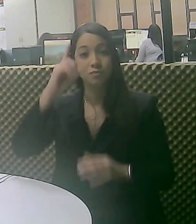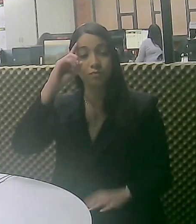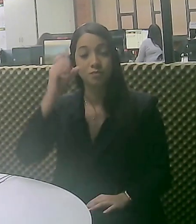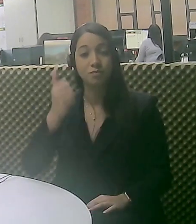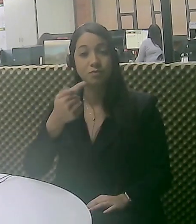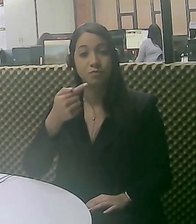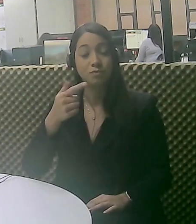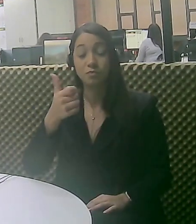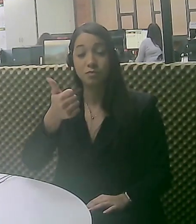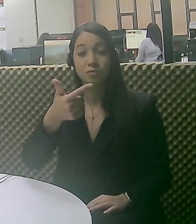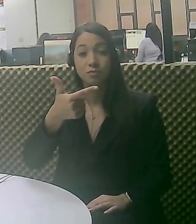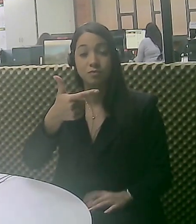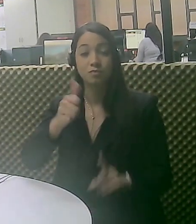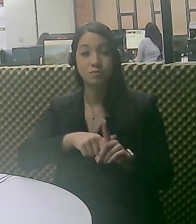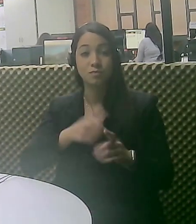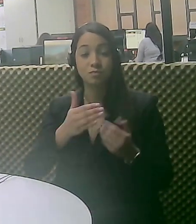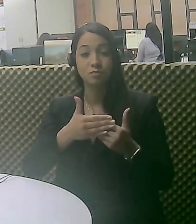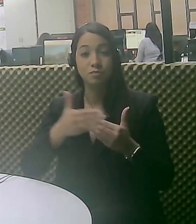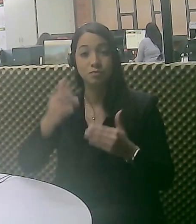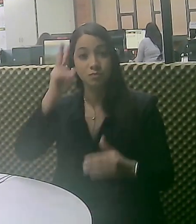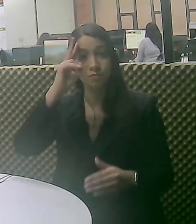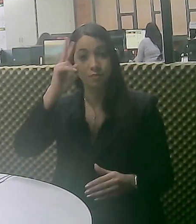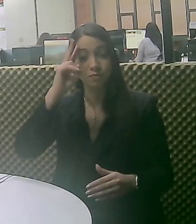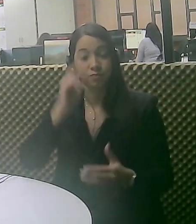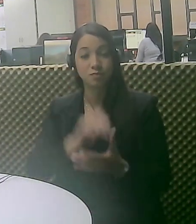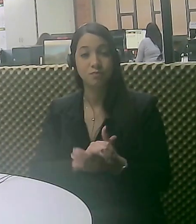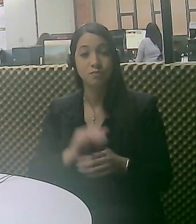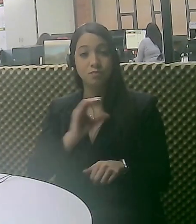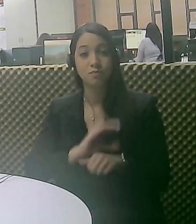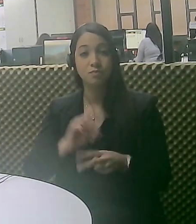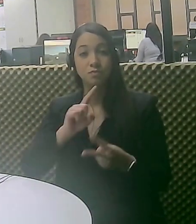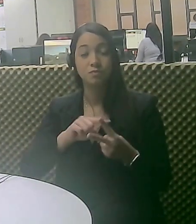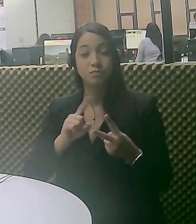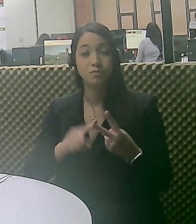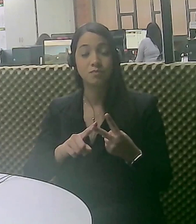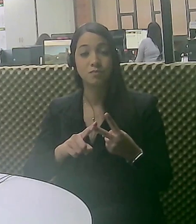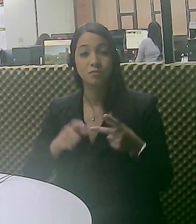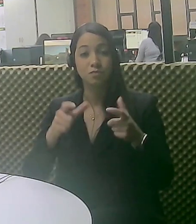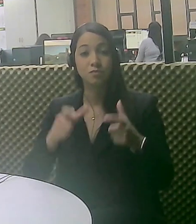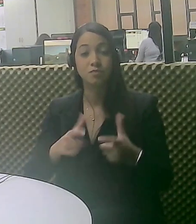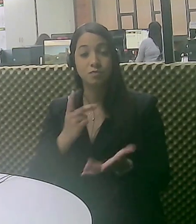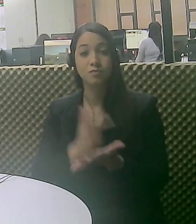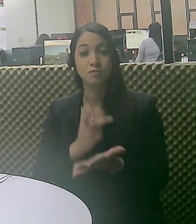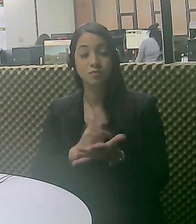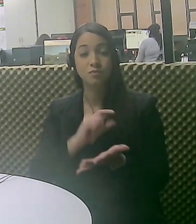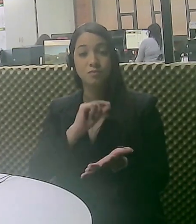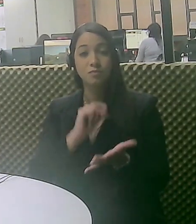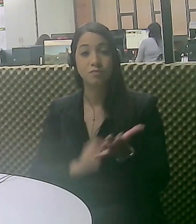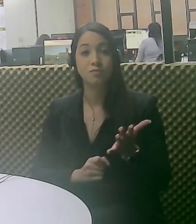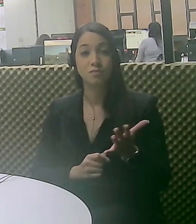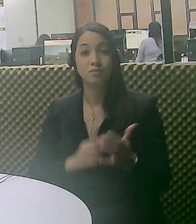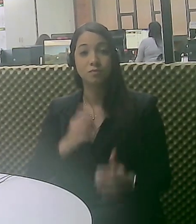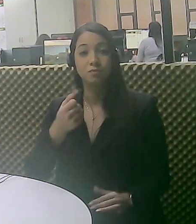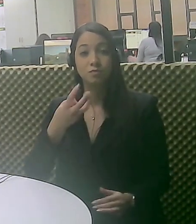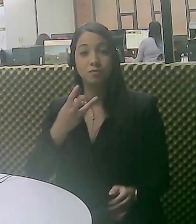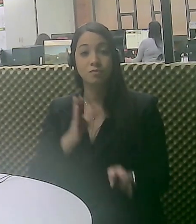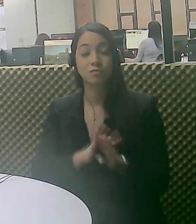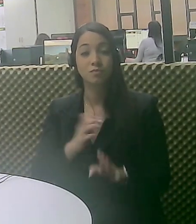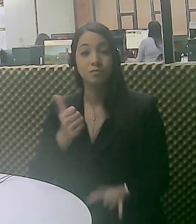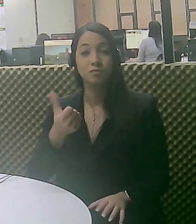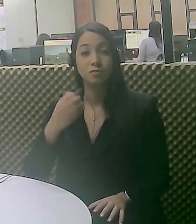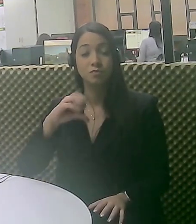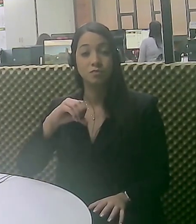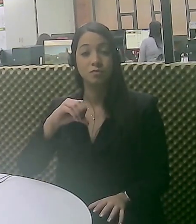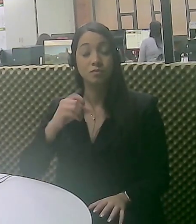12 deste mês, na próxima segunda-feira. Ambos os cursos ocorrerão no mesmo local das inscrições, entre 13 e 17